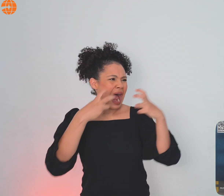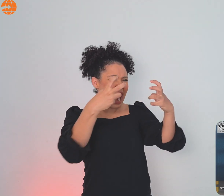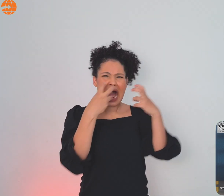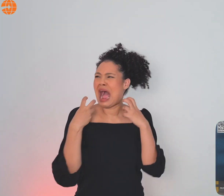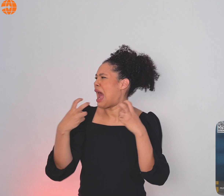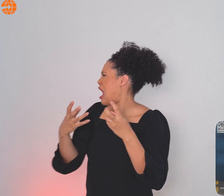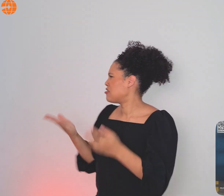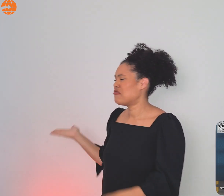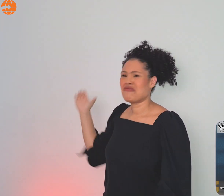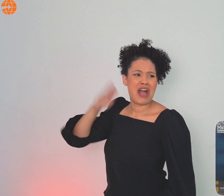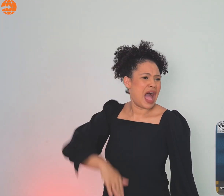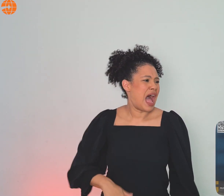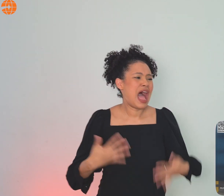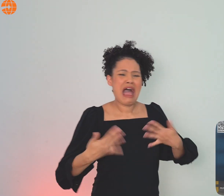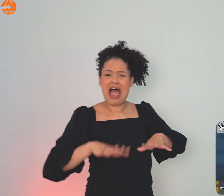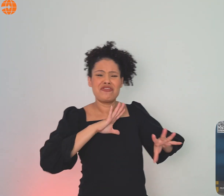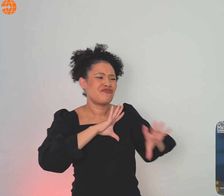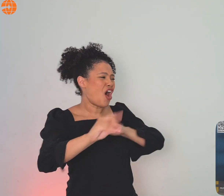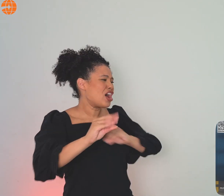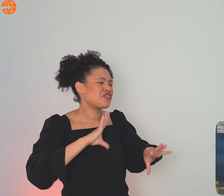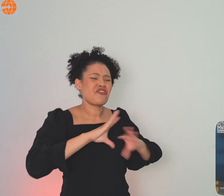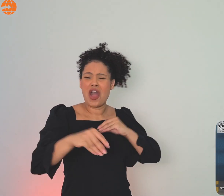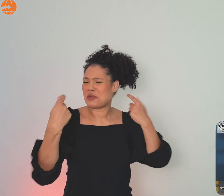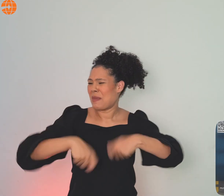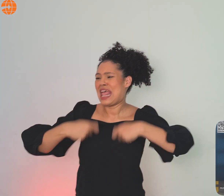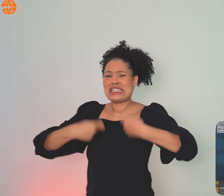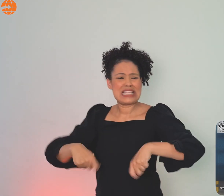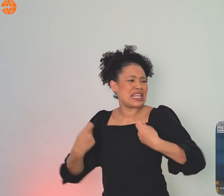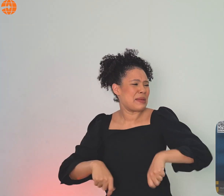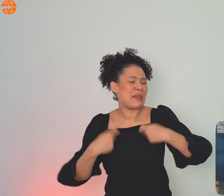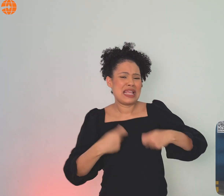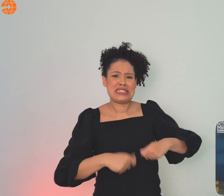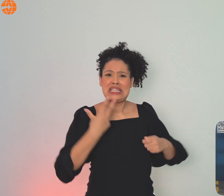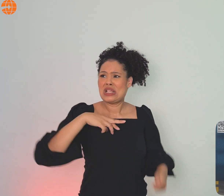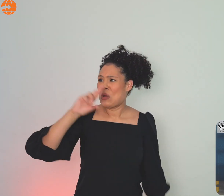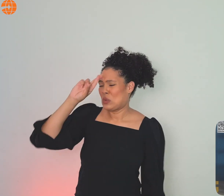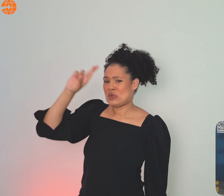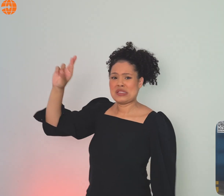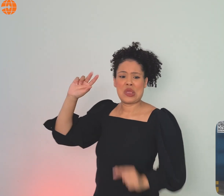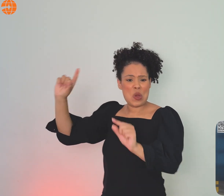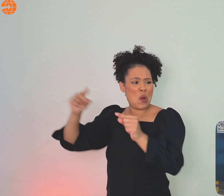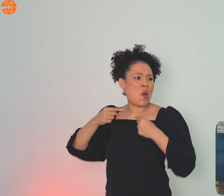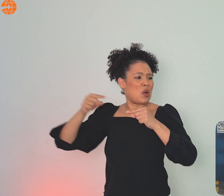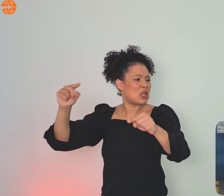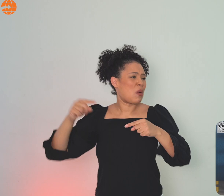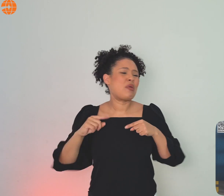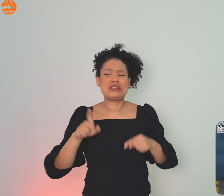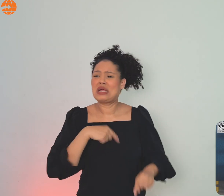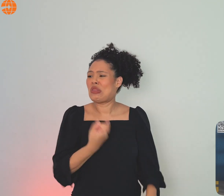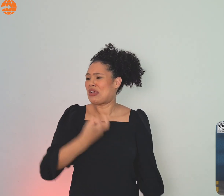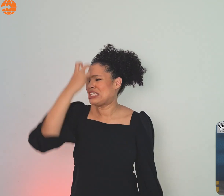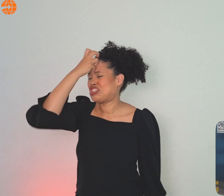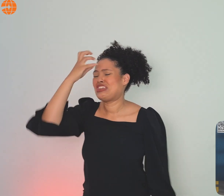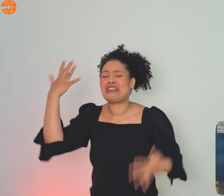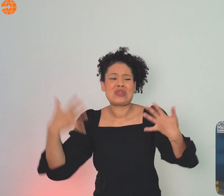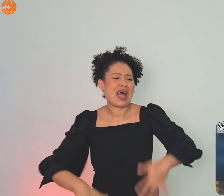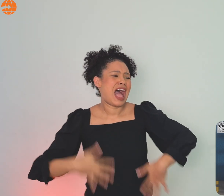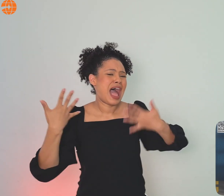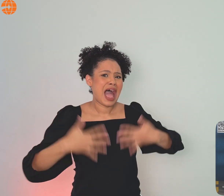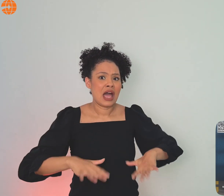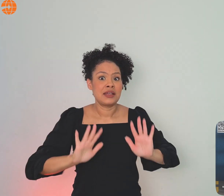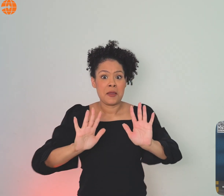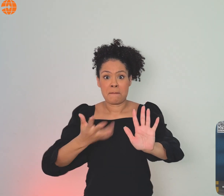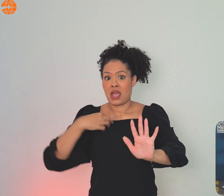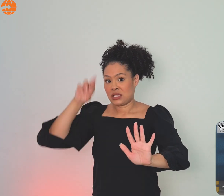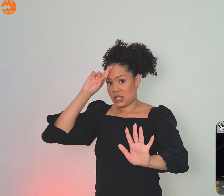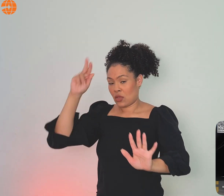gritaram: vamos fugir dos israelitas, o Senhor está lutando por eles contra o Egito. Mas o Senhor